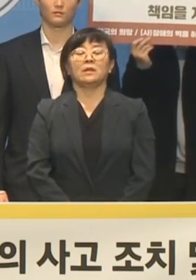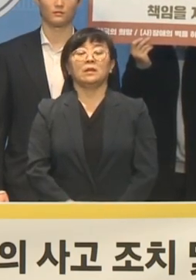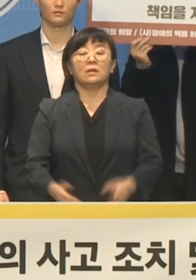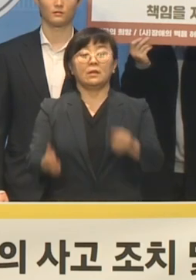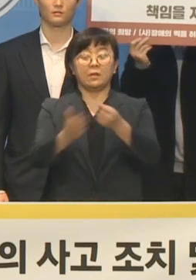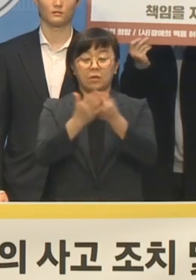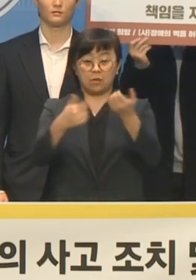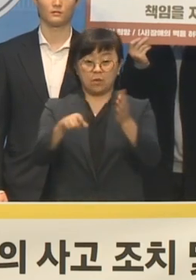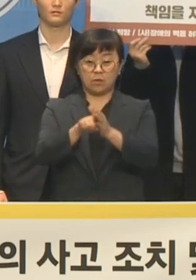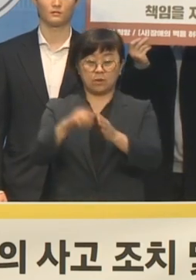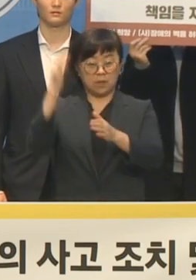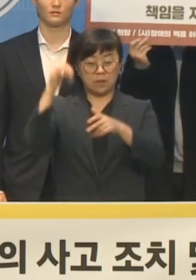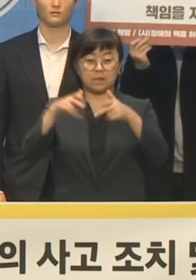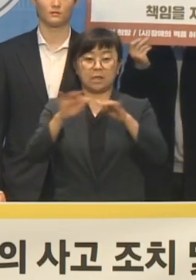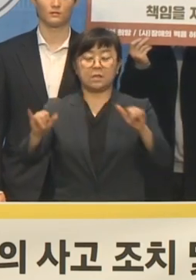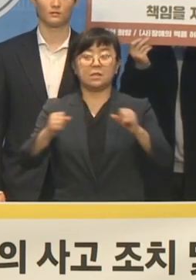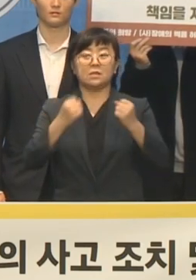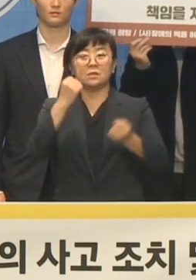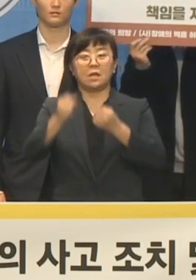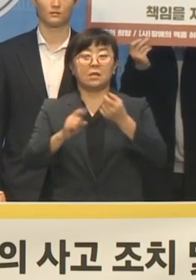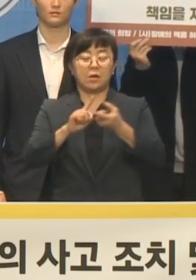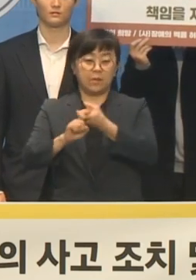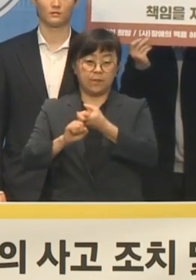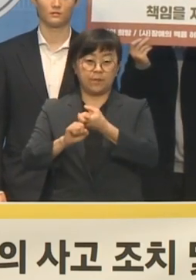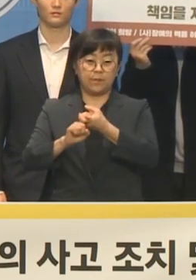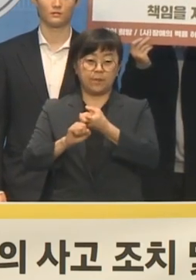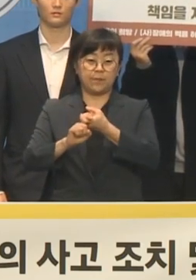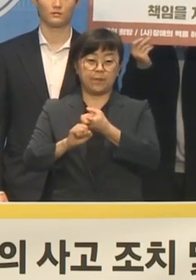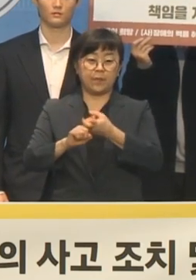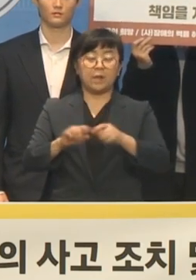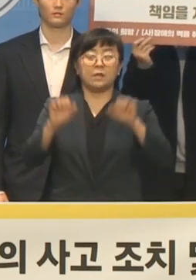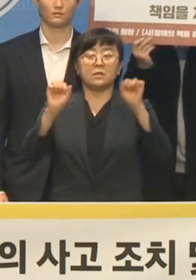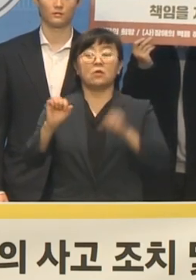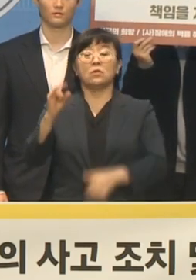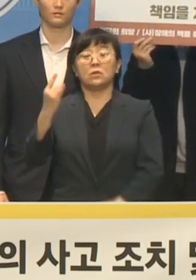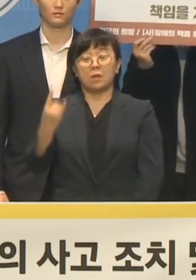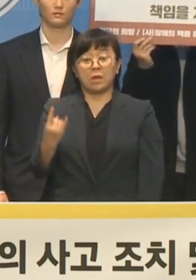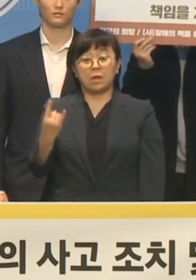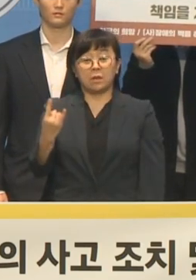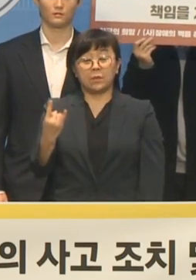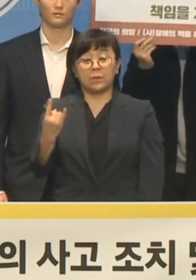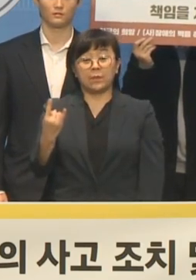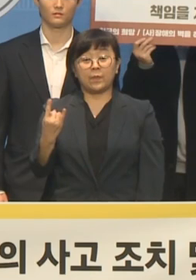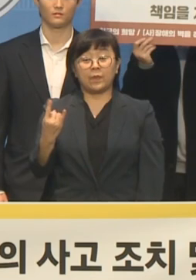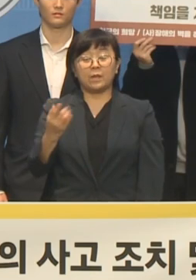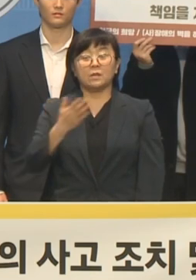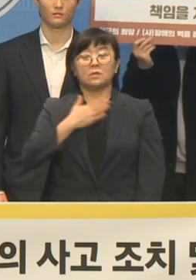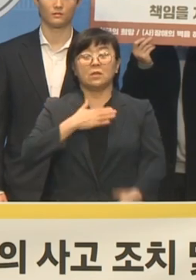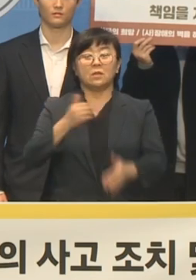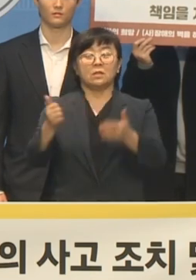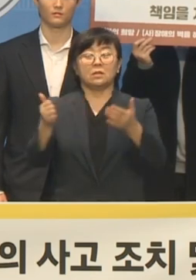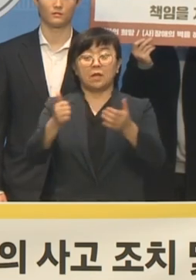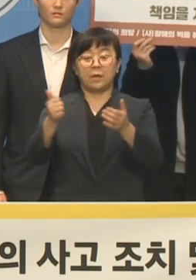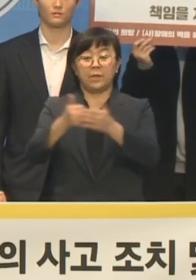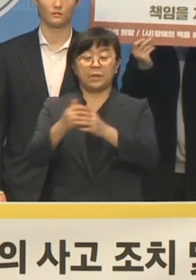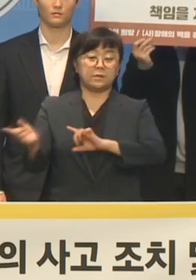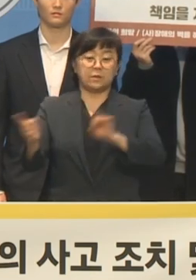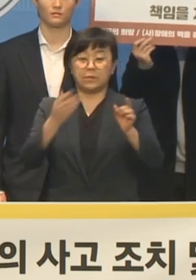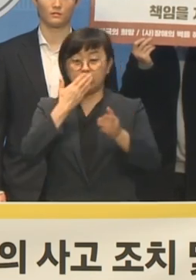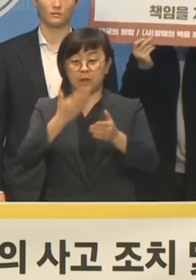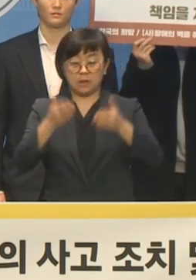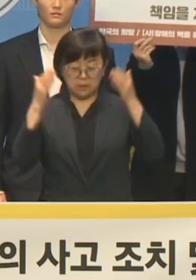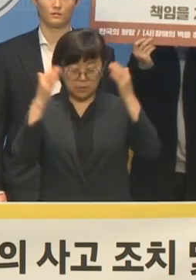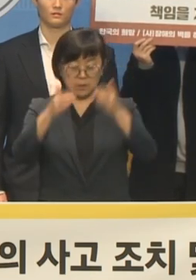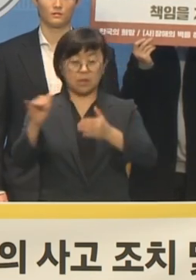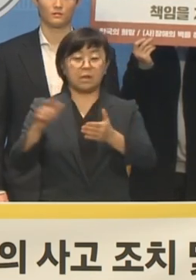그러기 위해 대한장애인 사이클 연맹과 대한장애인 체육회는 저희 남편이 재활에만 힘쓸 수 있게